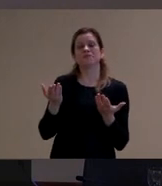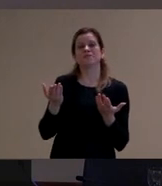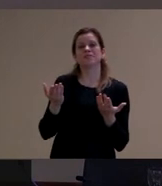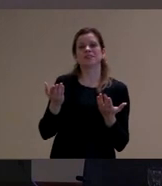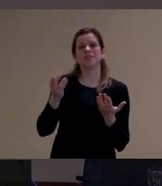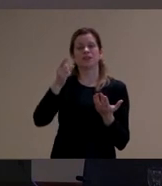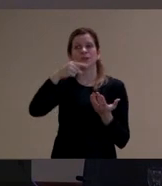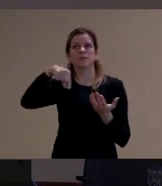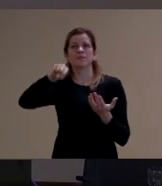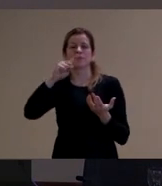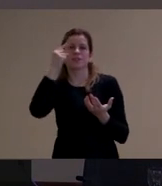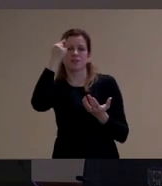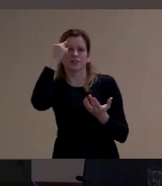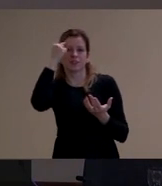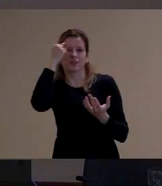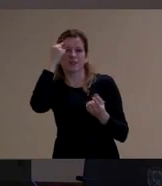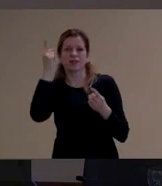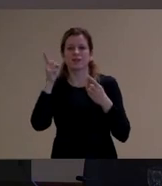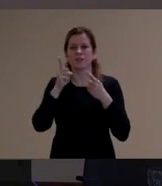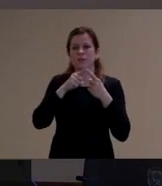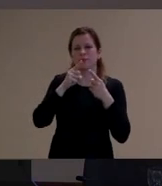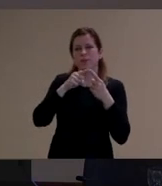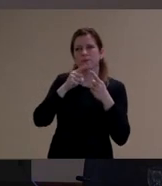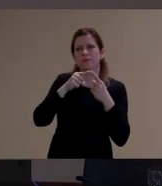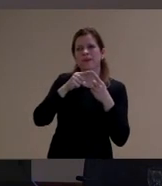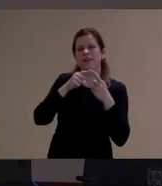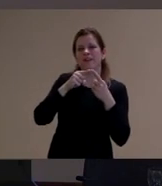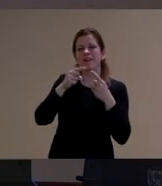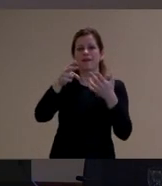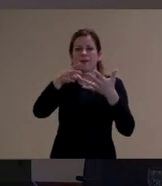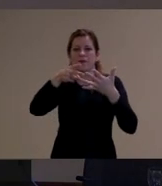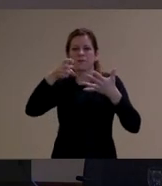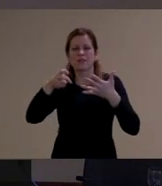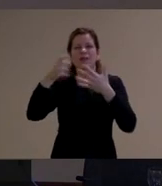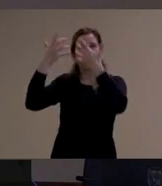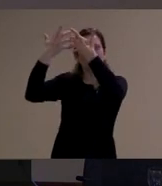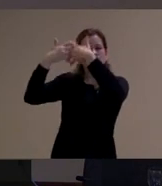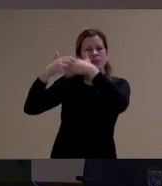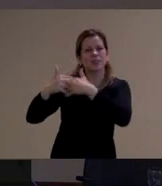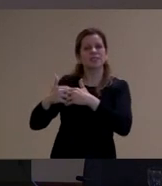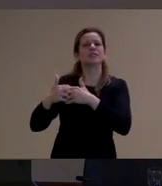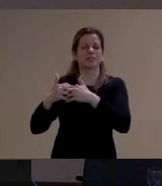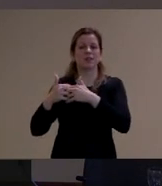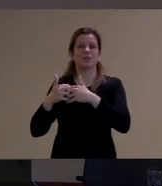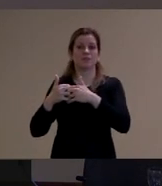dessa primeira análise né dessas aproximações